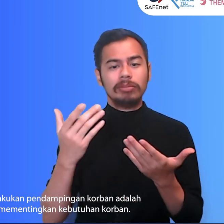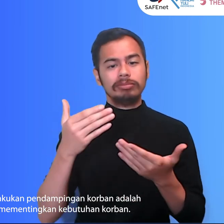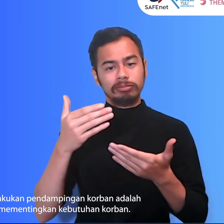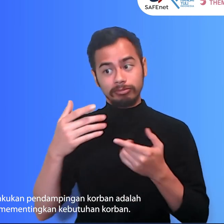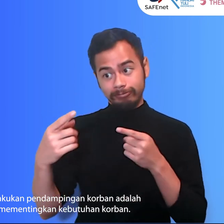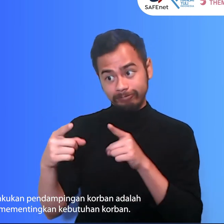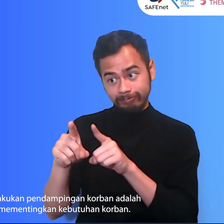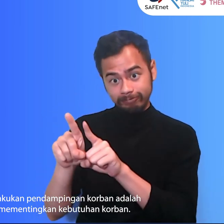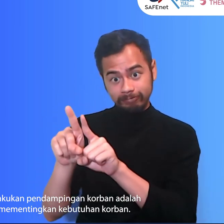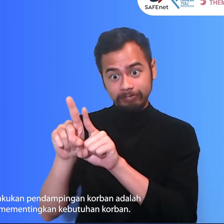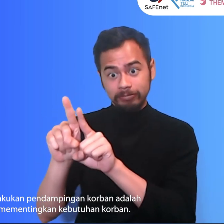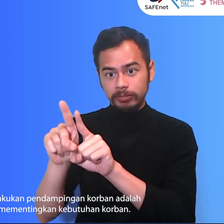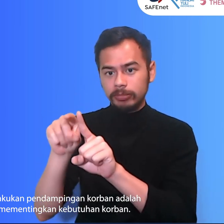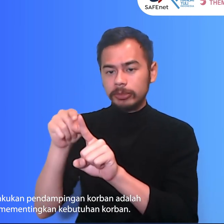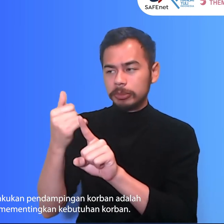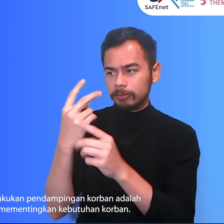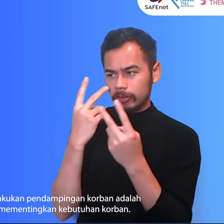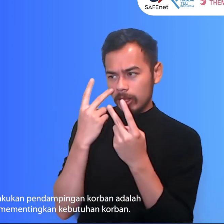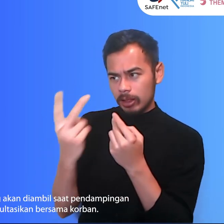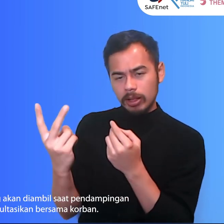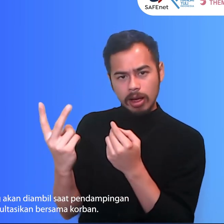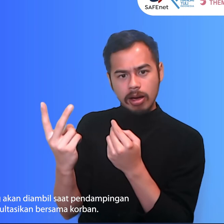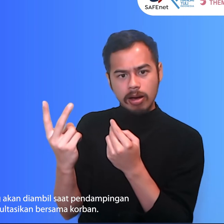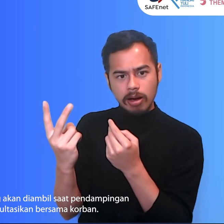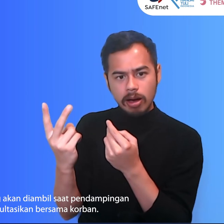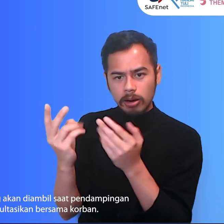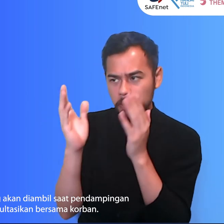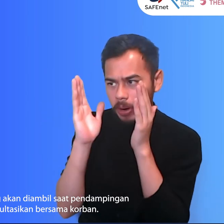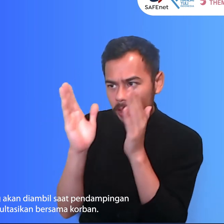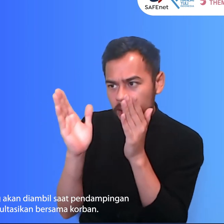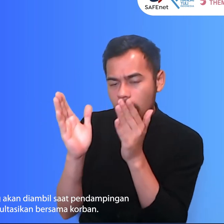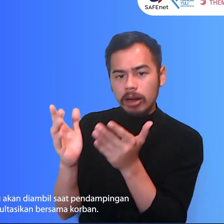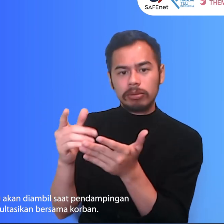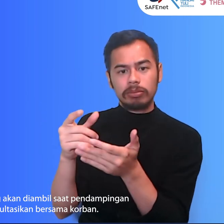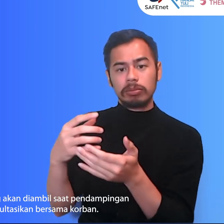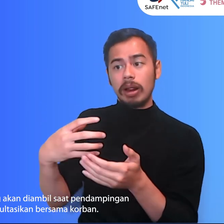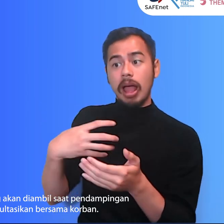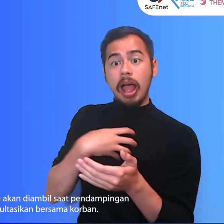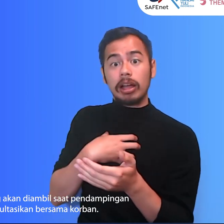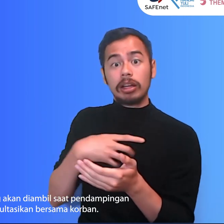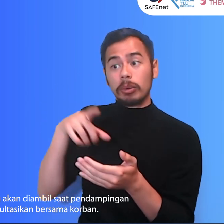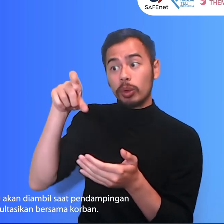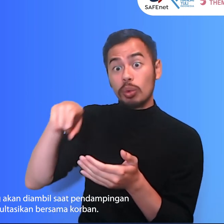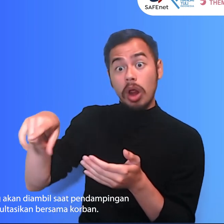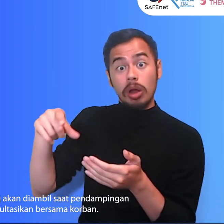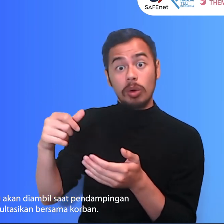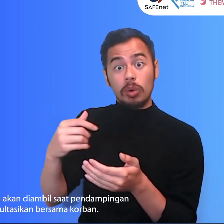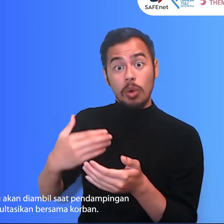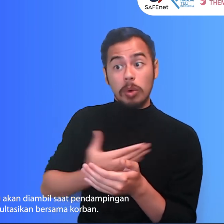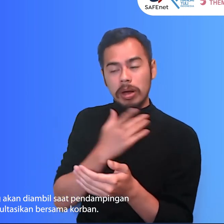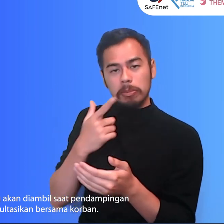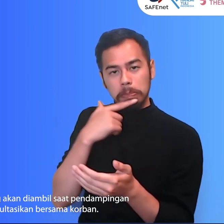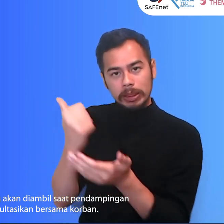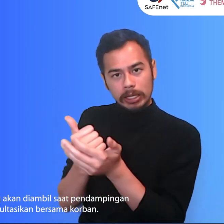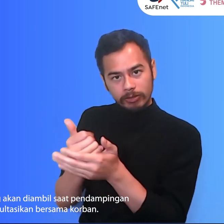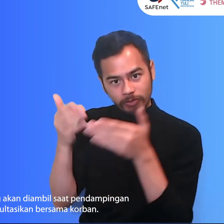melakukan pendampingan korban adalah memperhatikan dan mementingkan kebutuhan korban semua